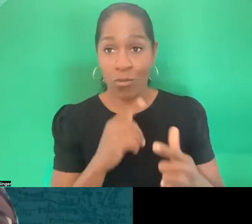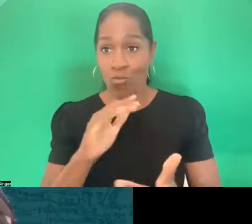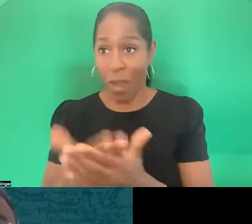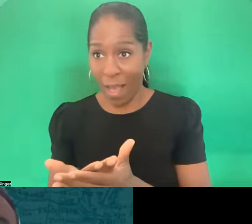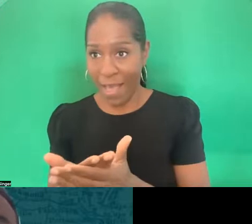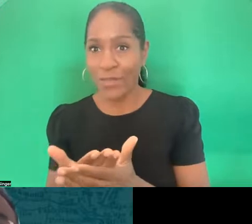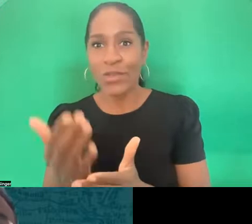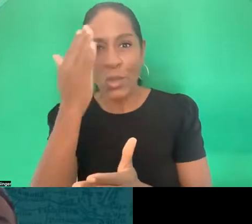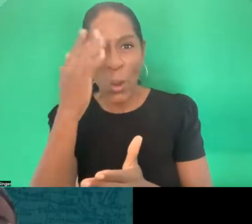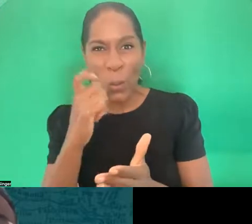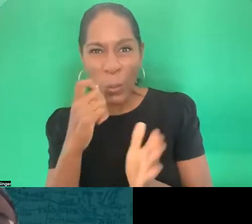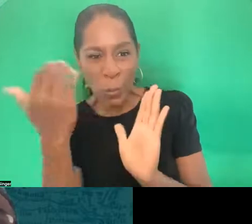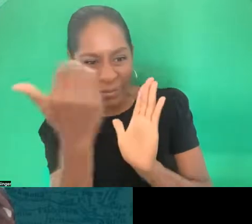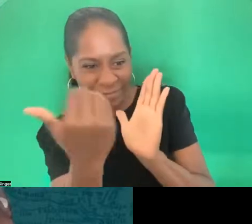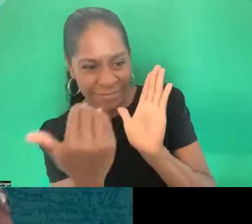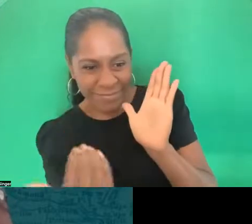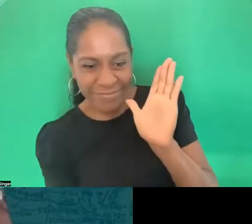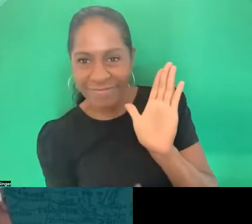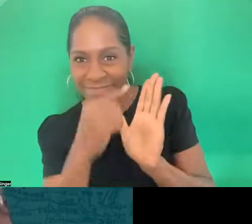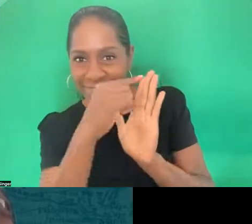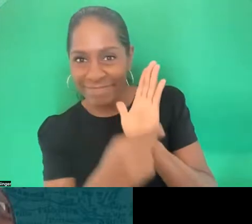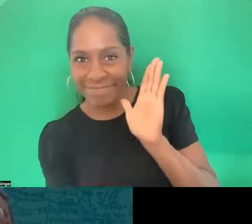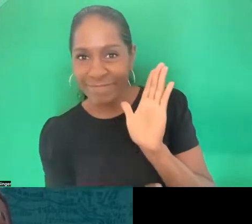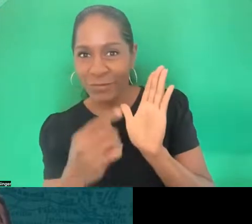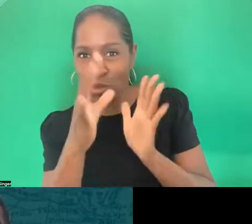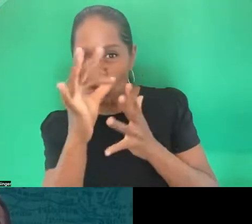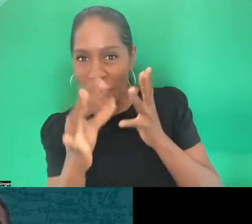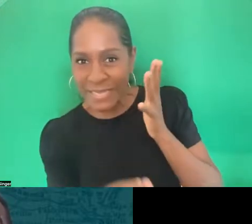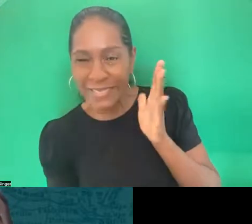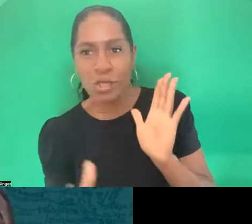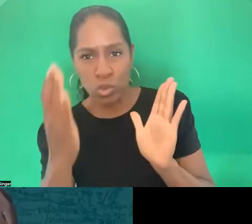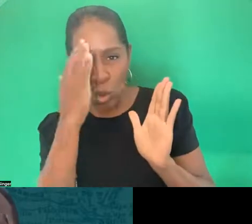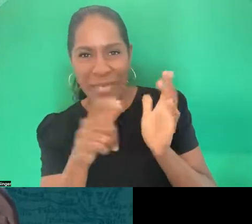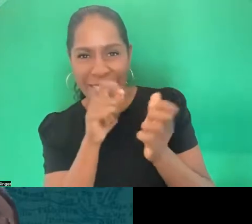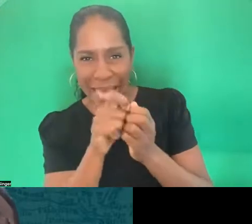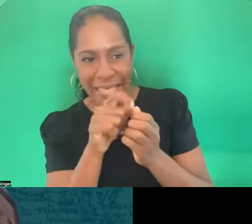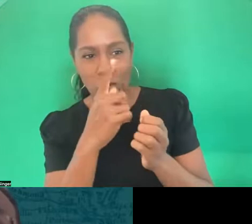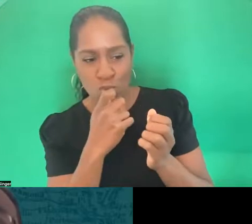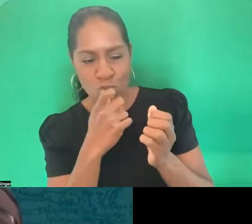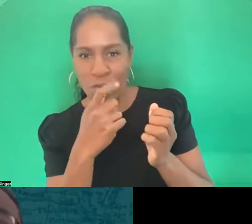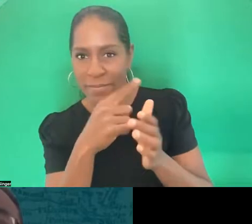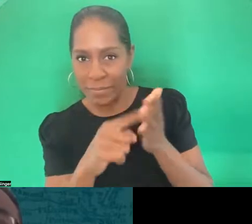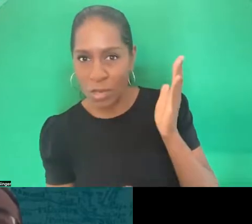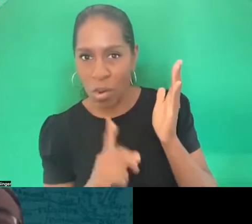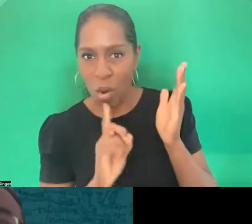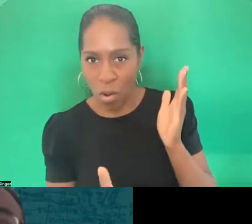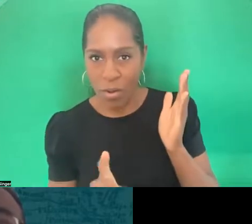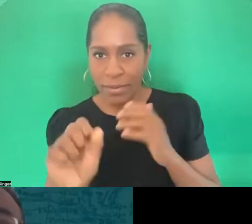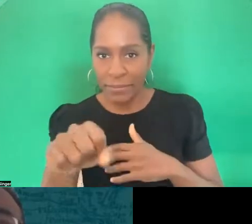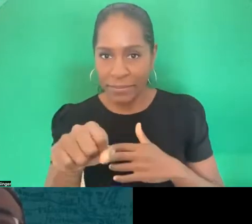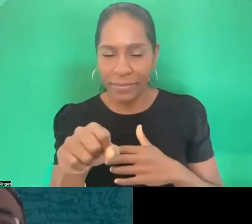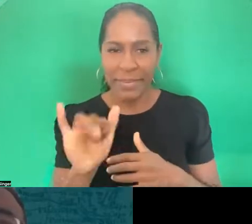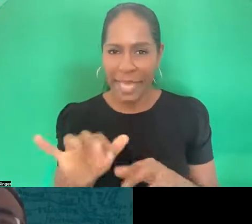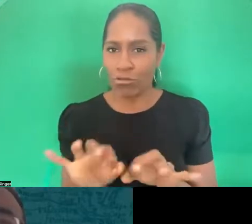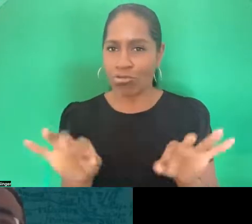saberlo cuando está haciendo cuando va ahí saber qué es A quién está votando eso es vital como tú